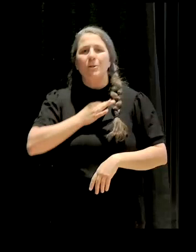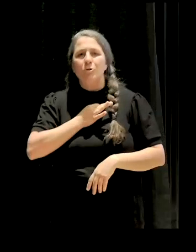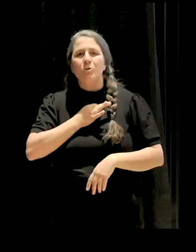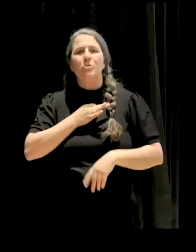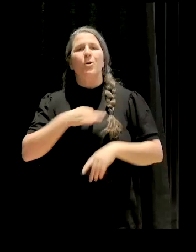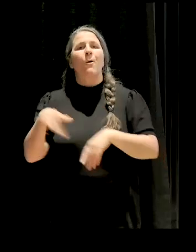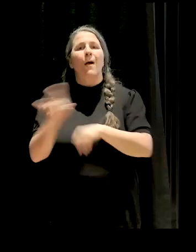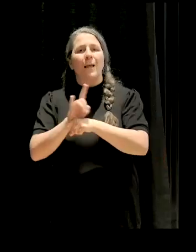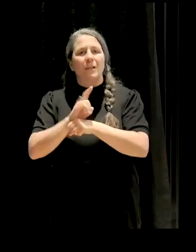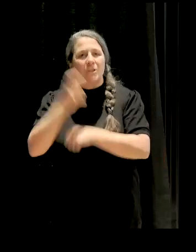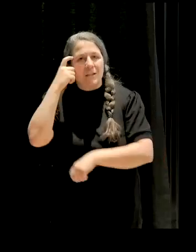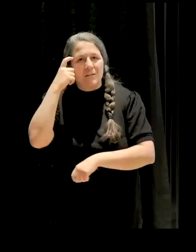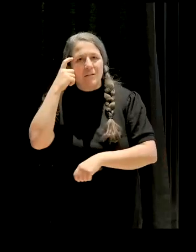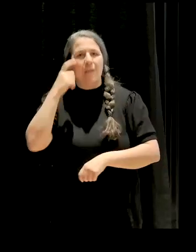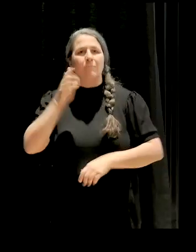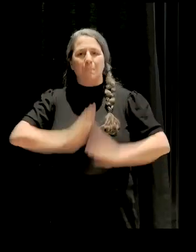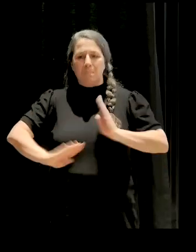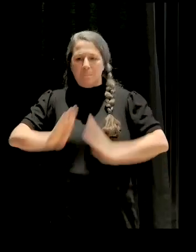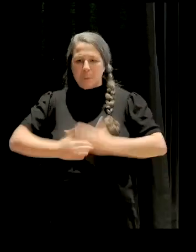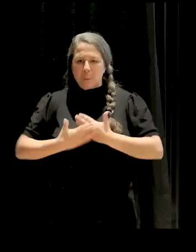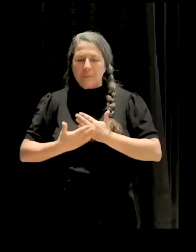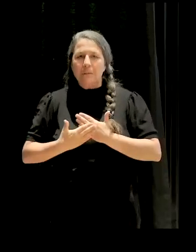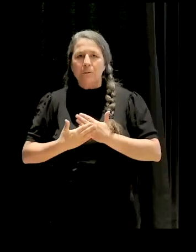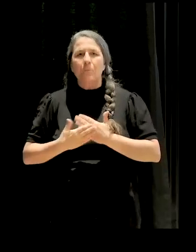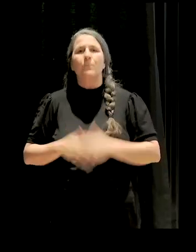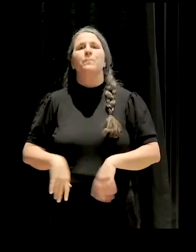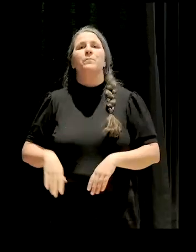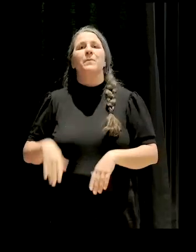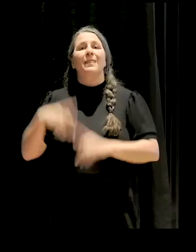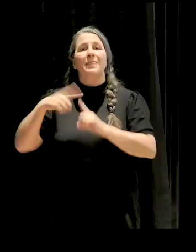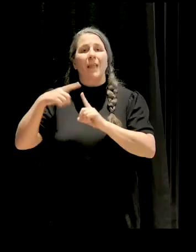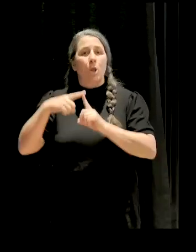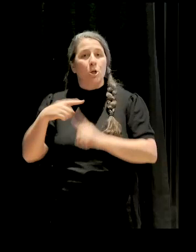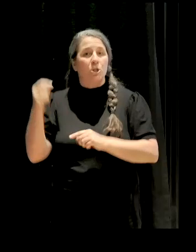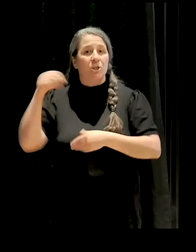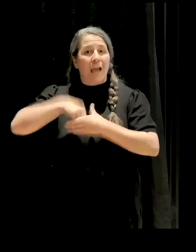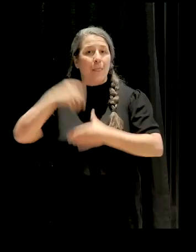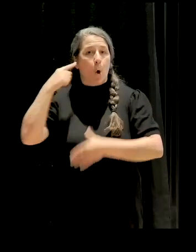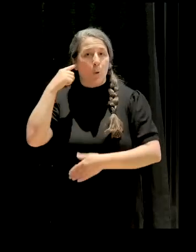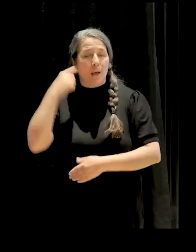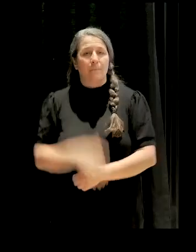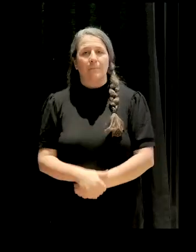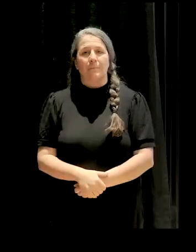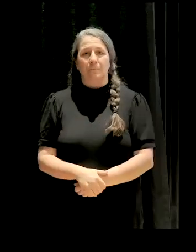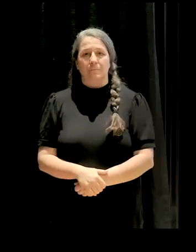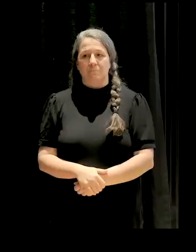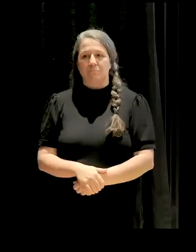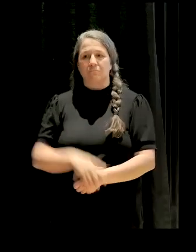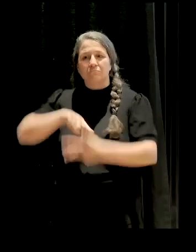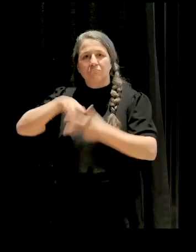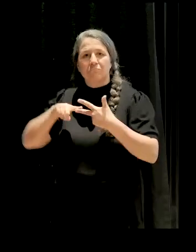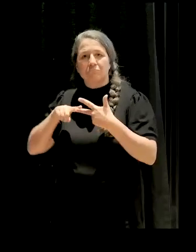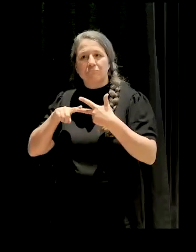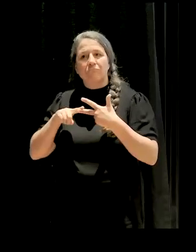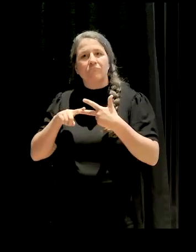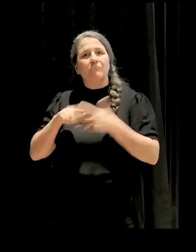artificielle, les biosignaux et finalement les technologies intra-auriculaires. Les participants ont aussi été dans une rencontre de